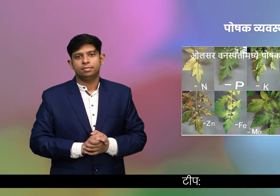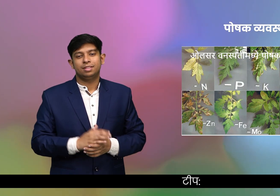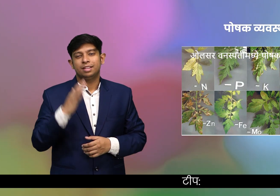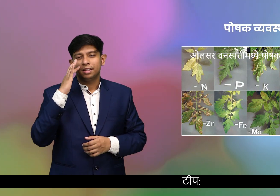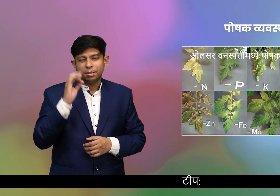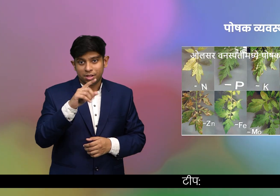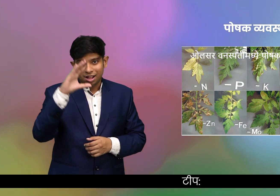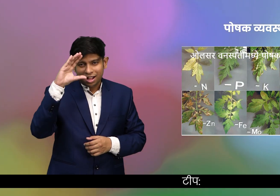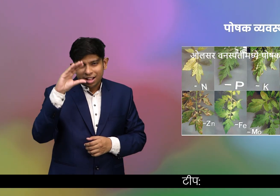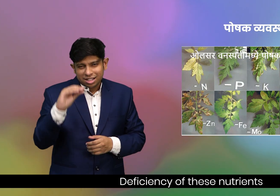सी,